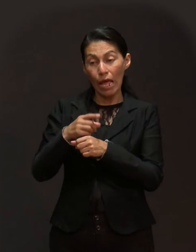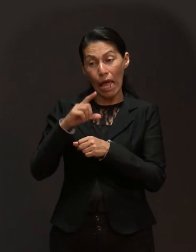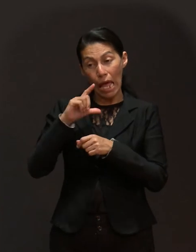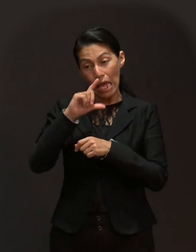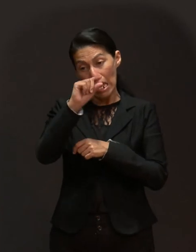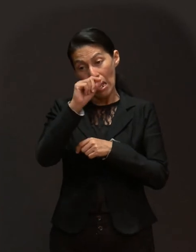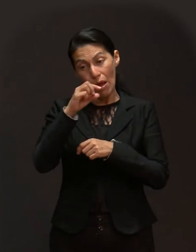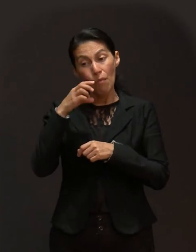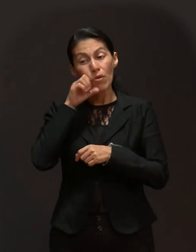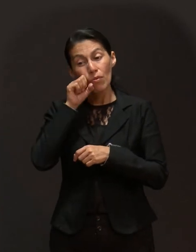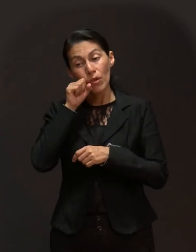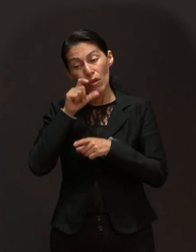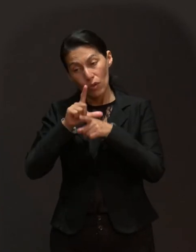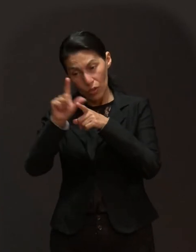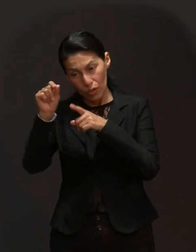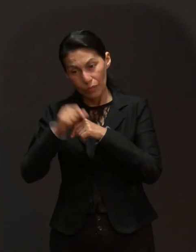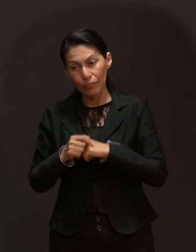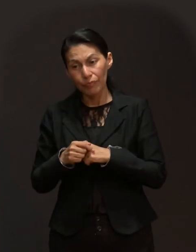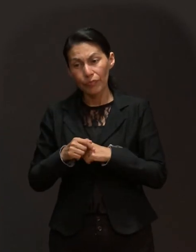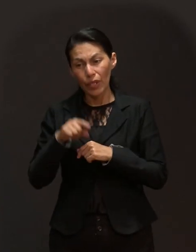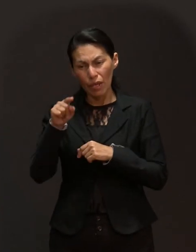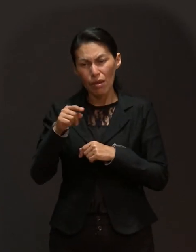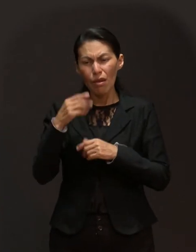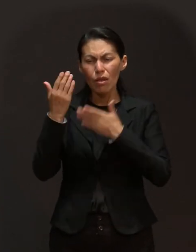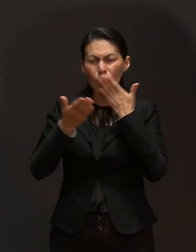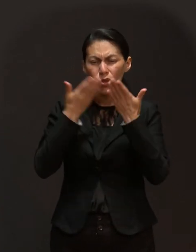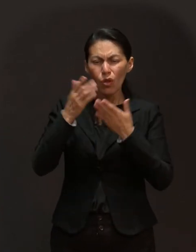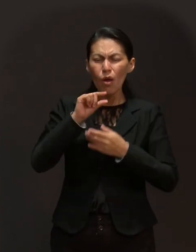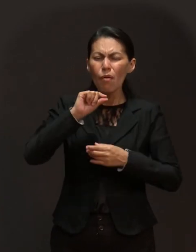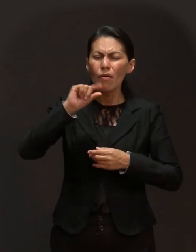de ir a Montemorelos a hacer oftalmología ¿te interesa?